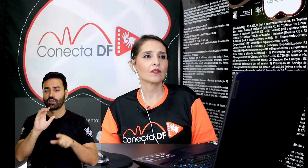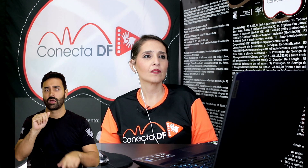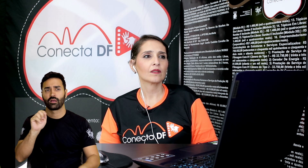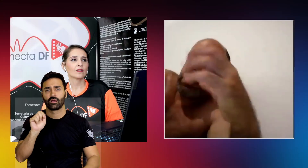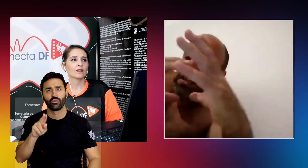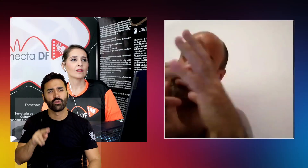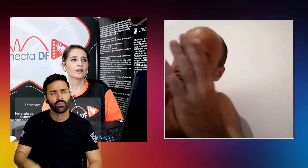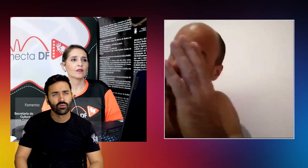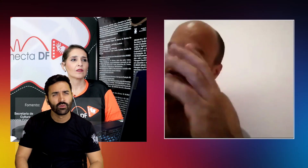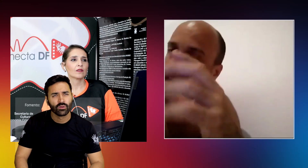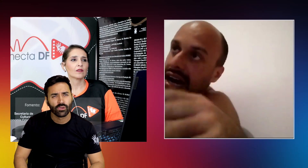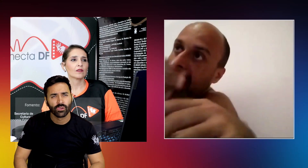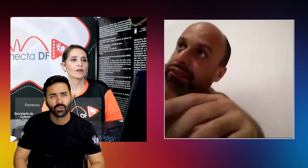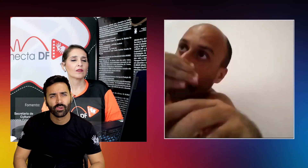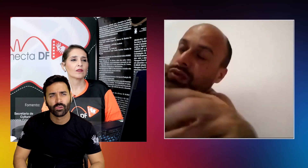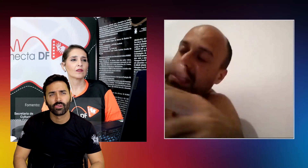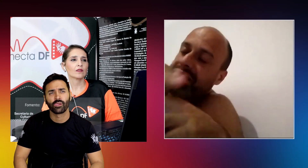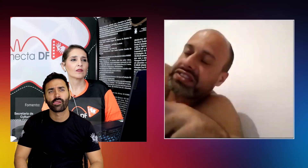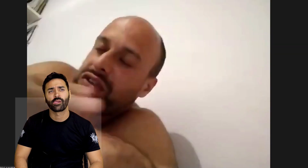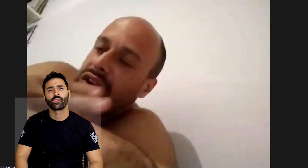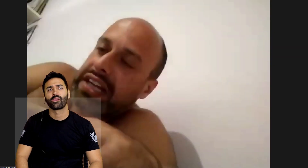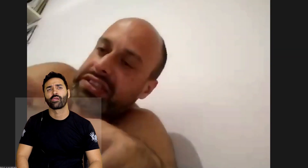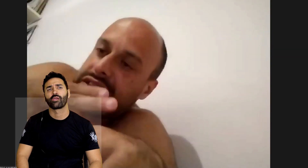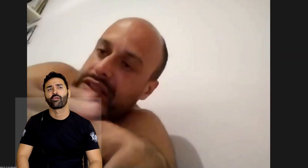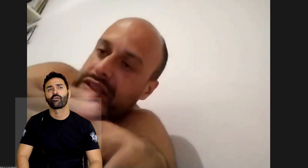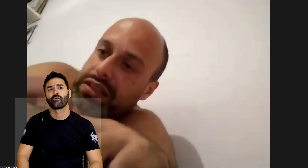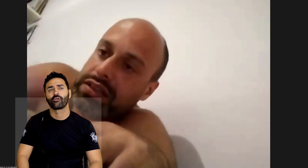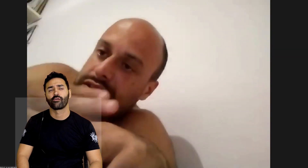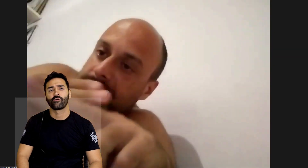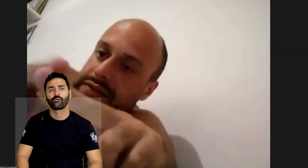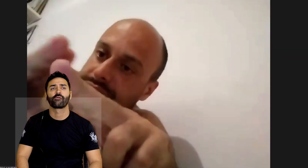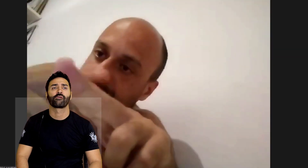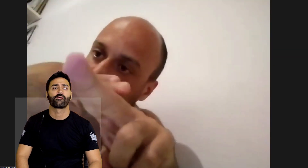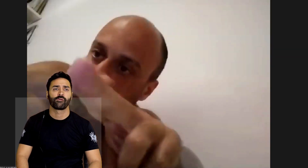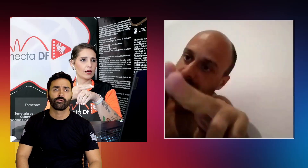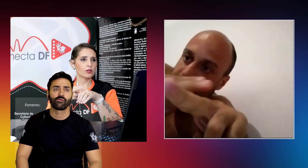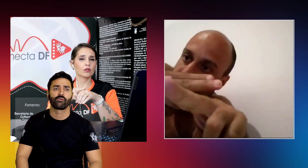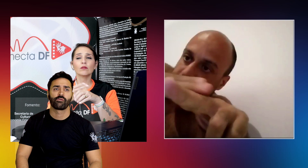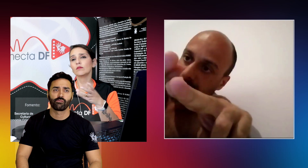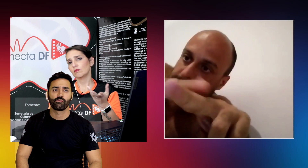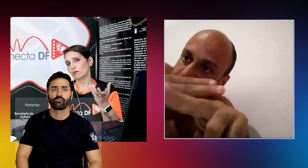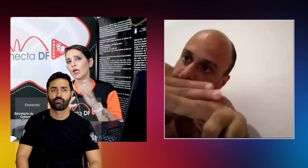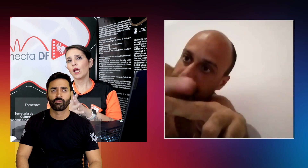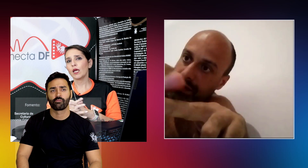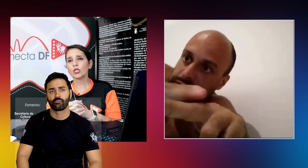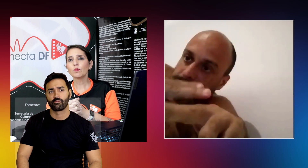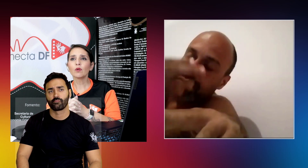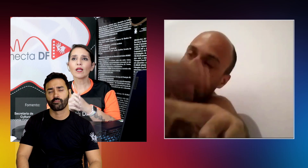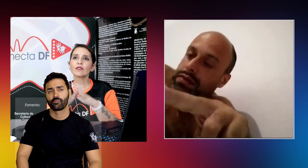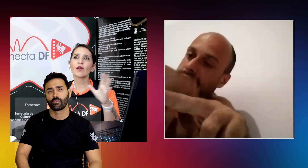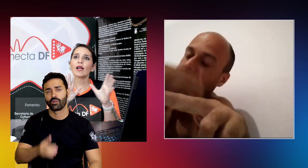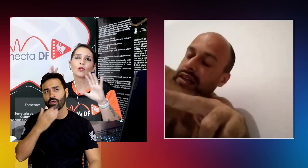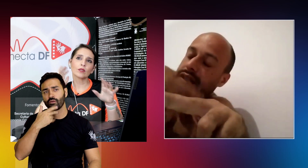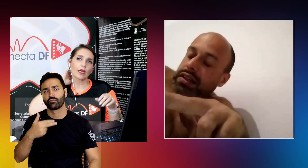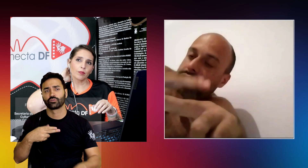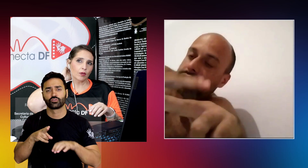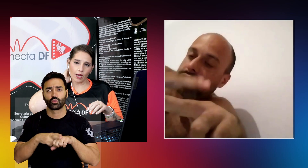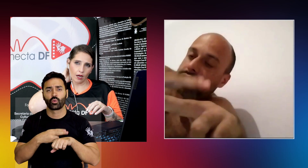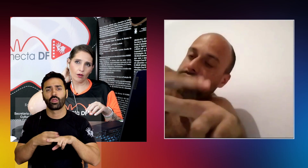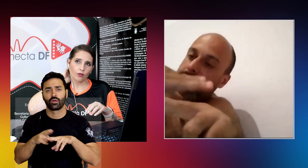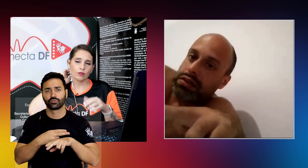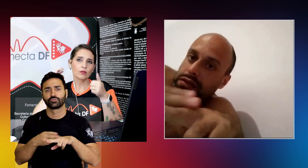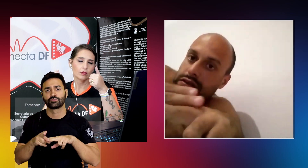assim, a fruta e faz chocolate. A fruta do chocolate. É tipo um classificador, né,